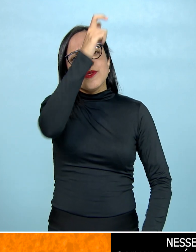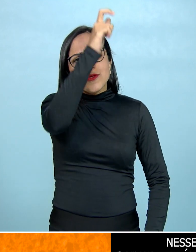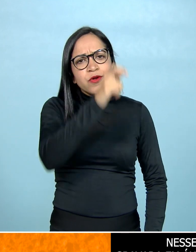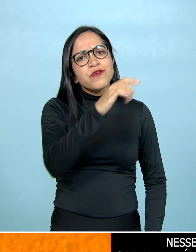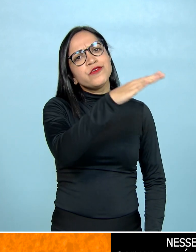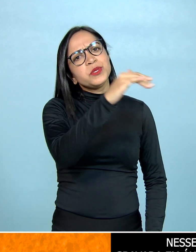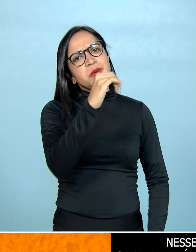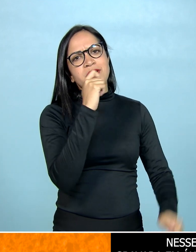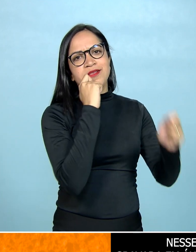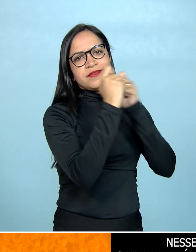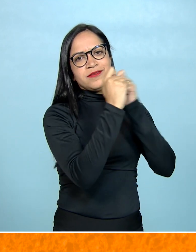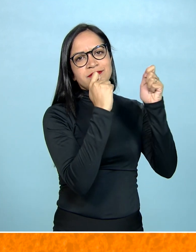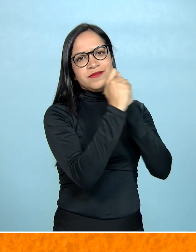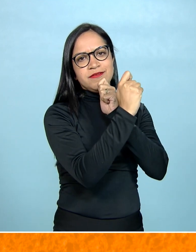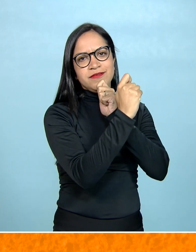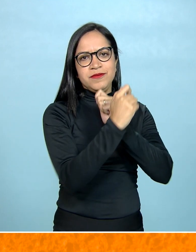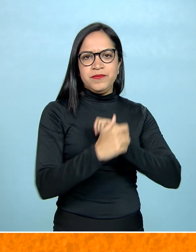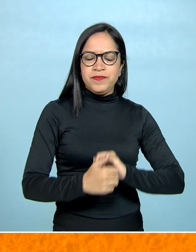ou vídeo.